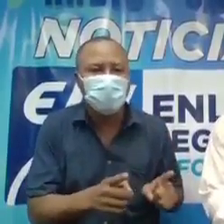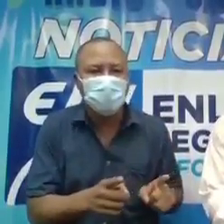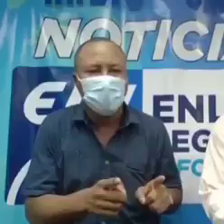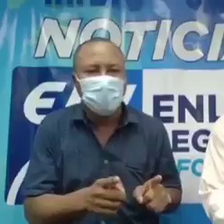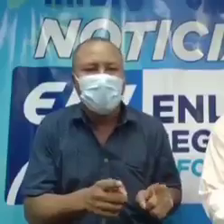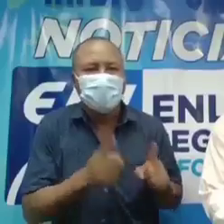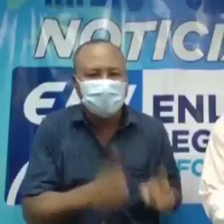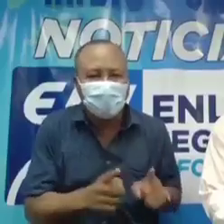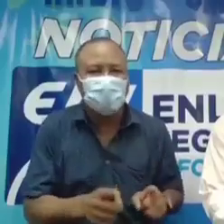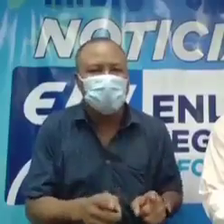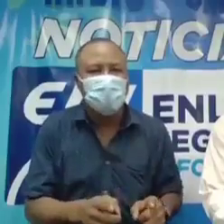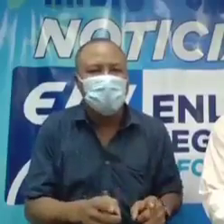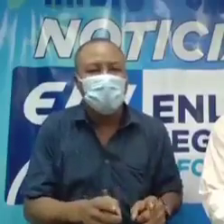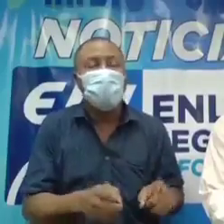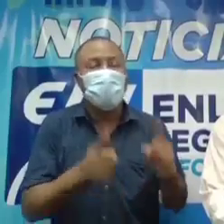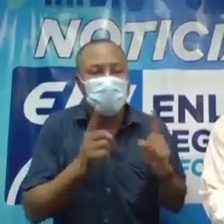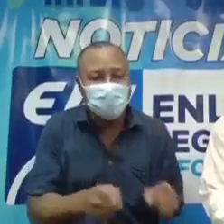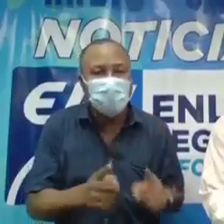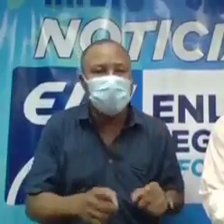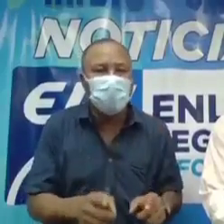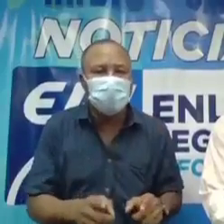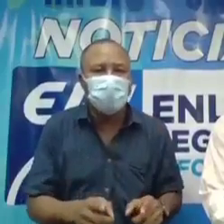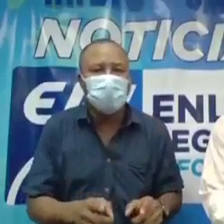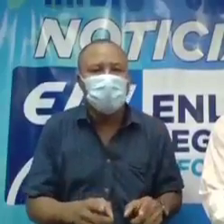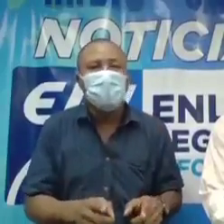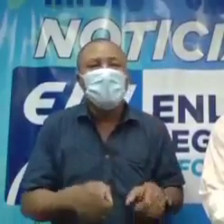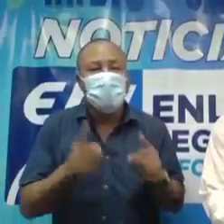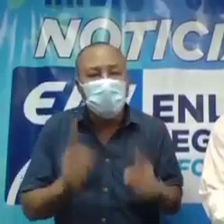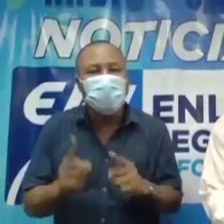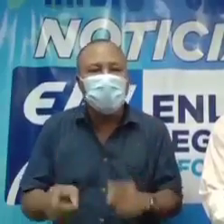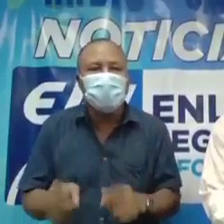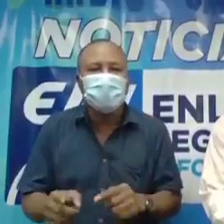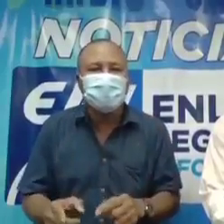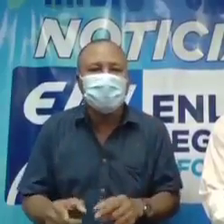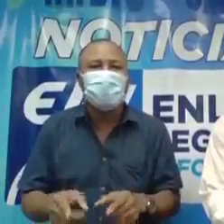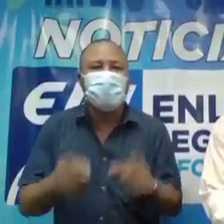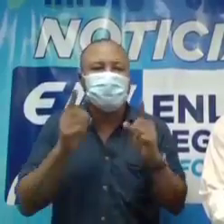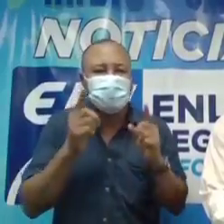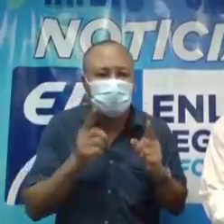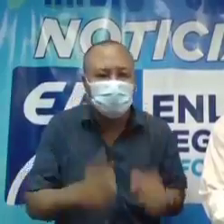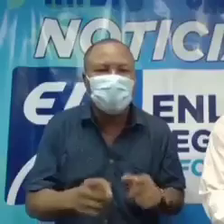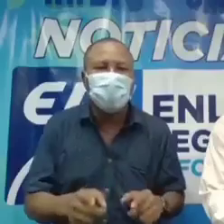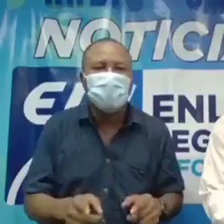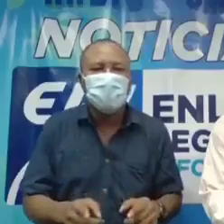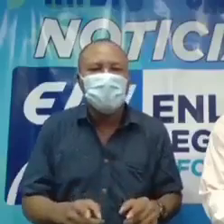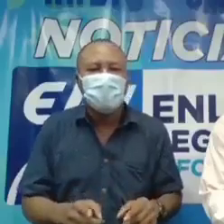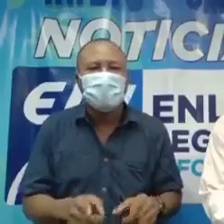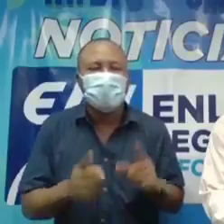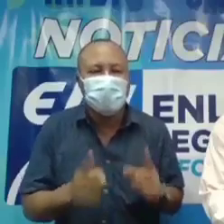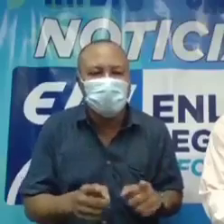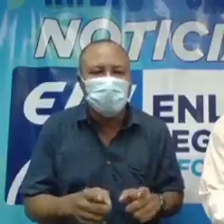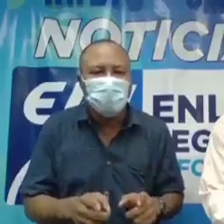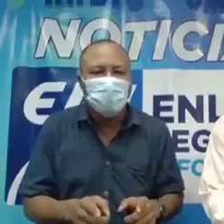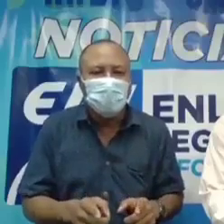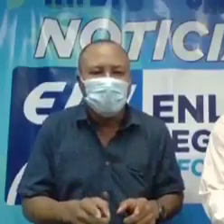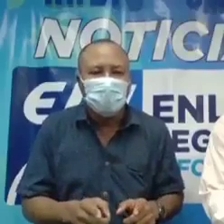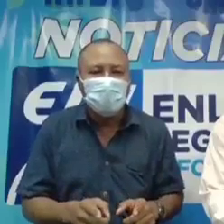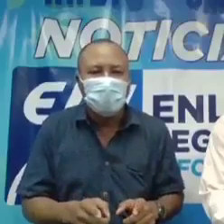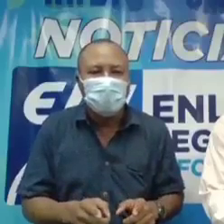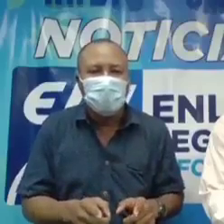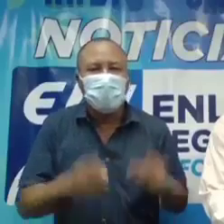pudieron hacer con gobierno propio, no pudieron hacer, la dejaron destruida, la dejaron